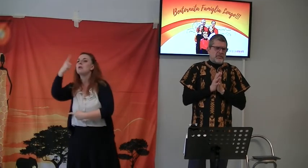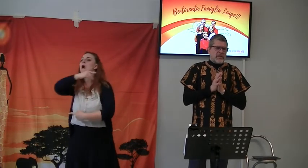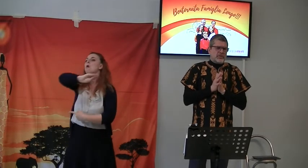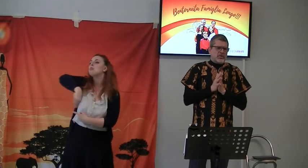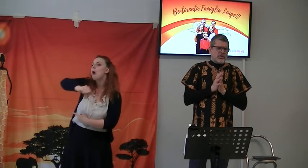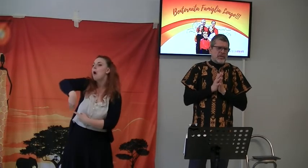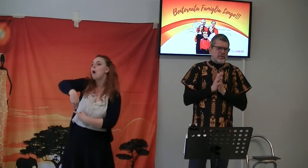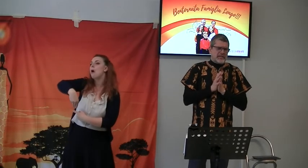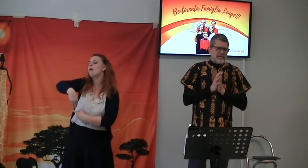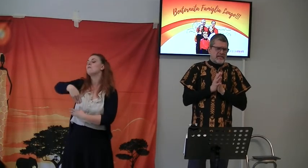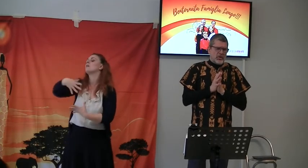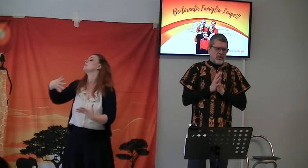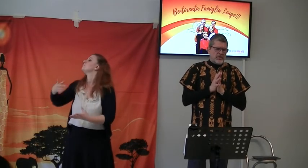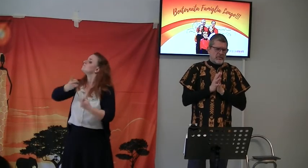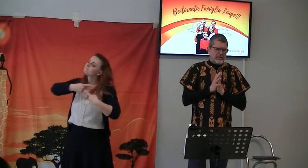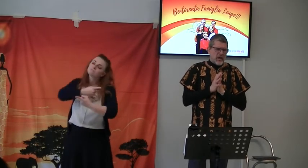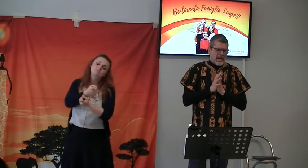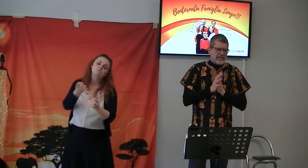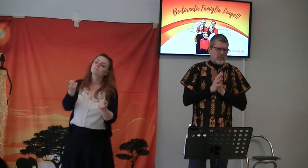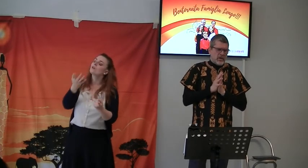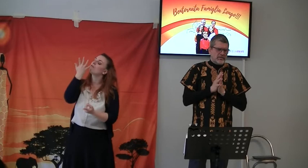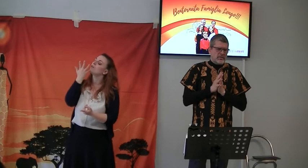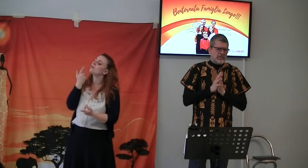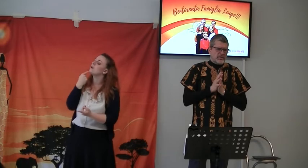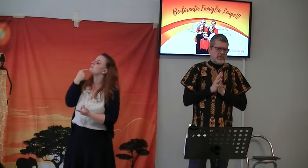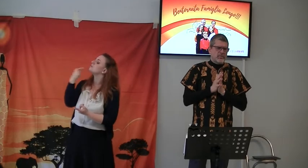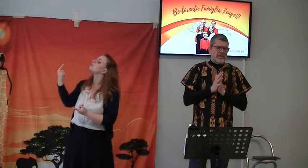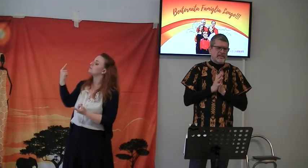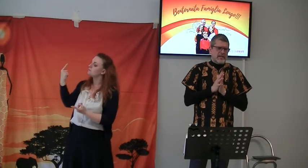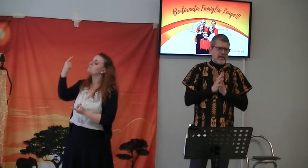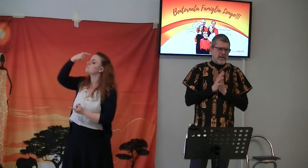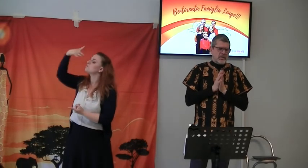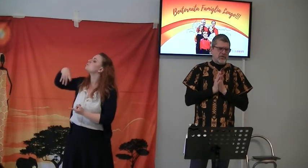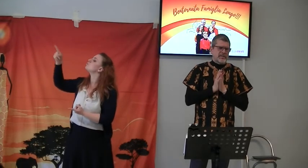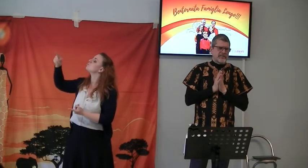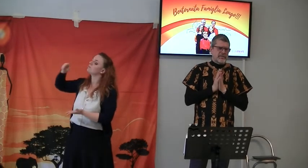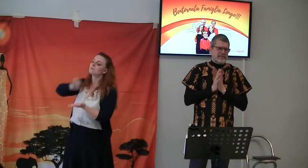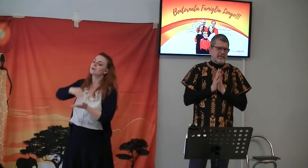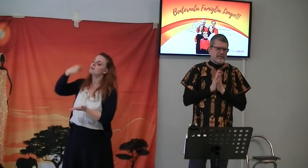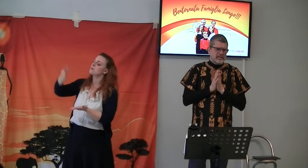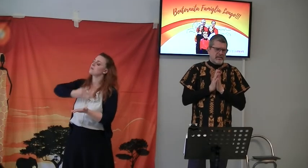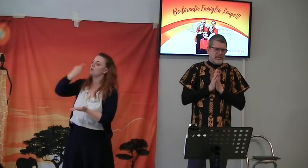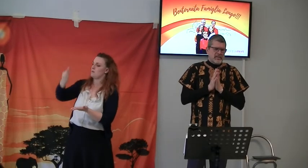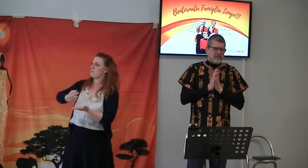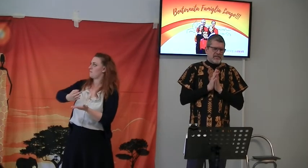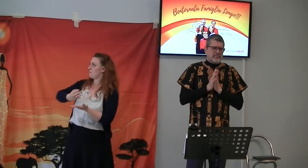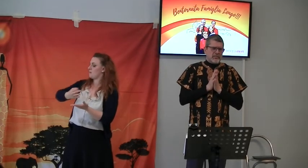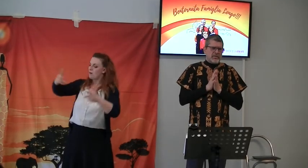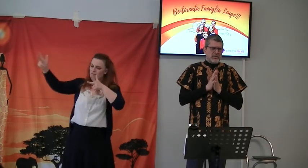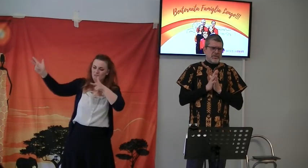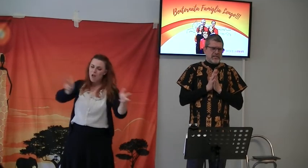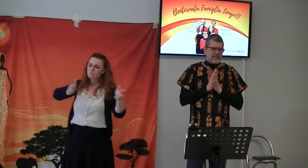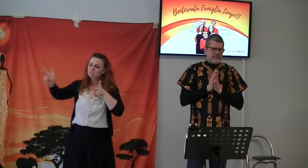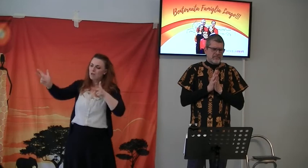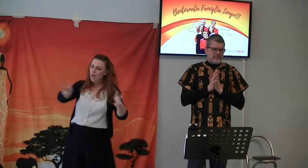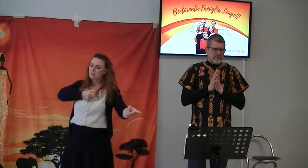Ma noi vogliamo riconoscere la Tua presenza ogni momento, anche quando c'è burrasca, anche quando c'è tempesta. Noi sappiamo che